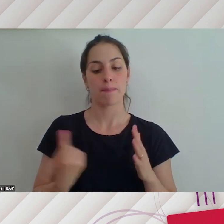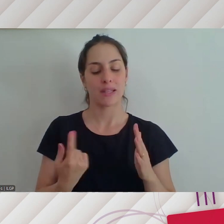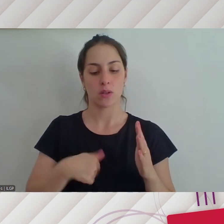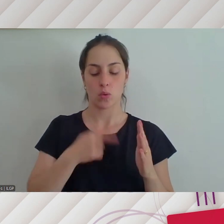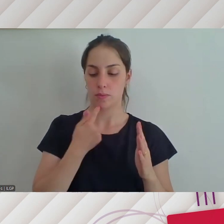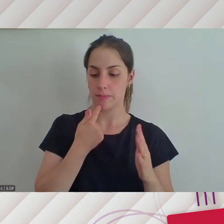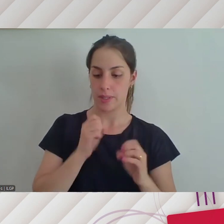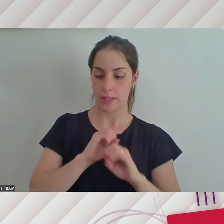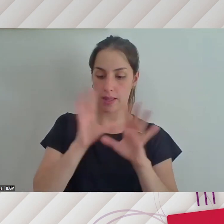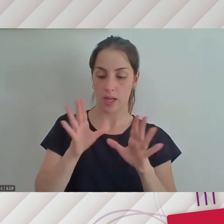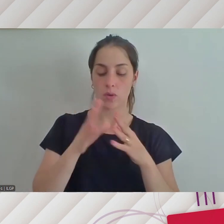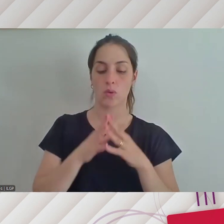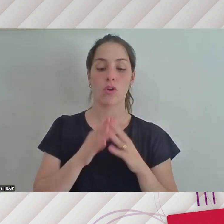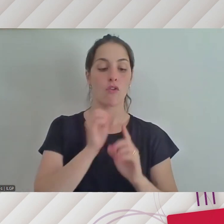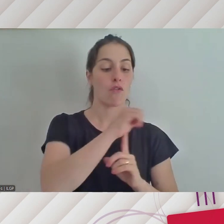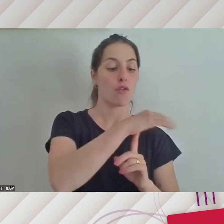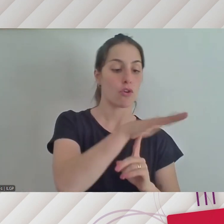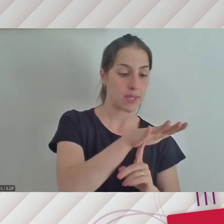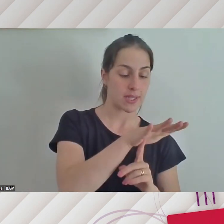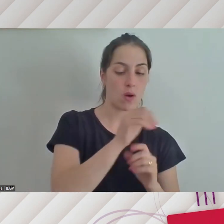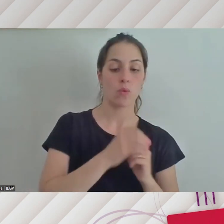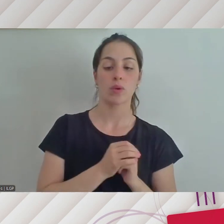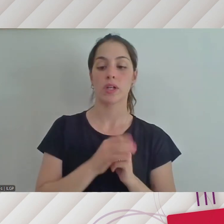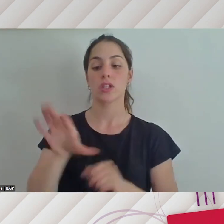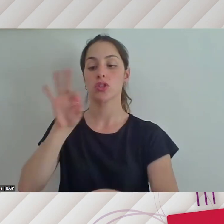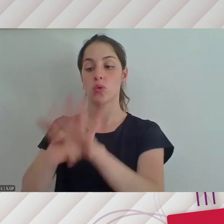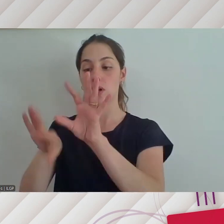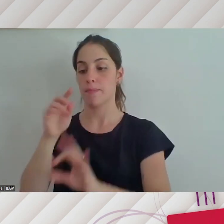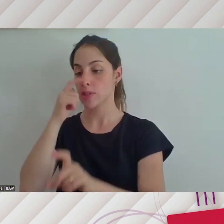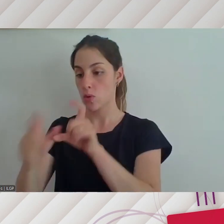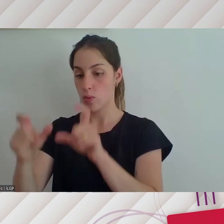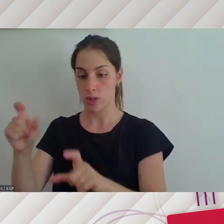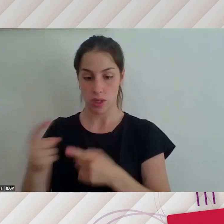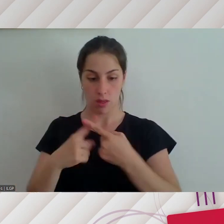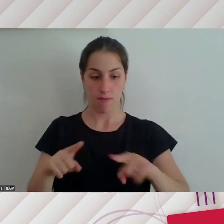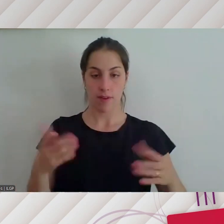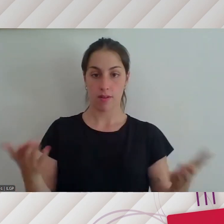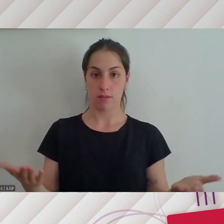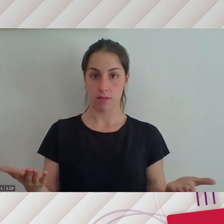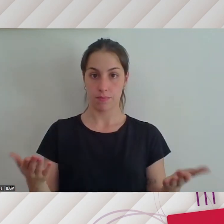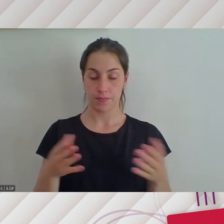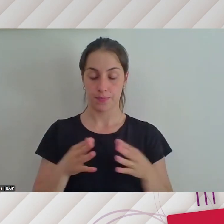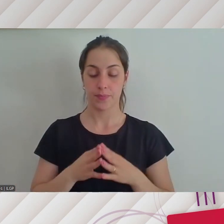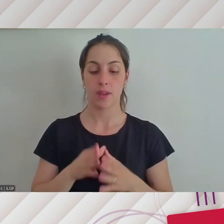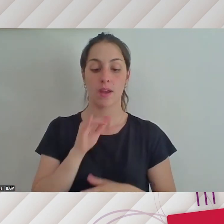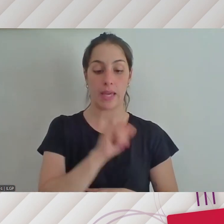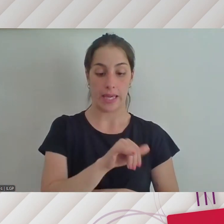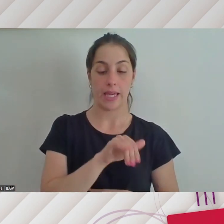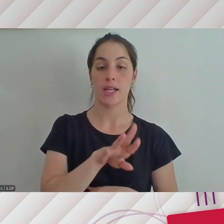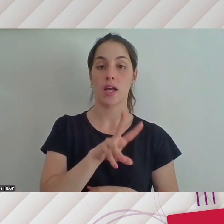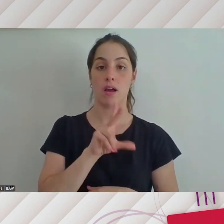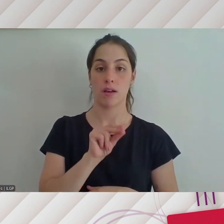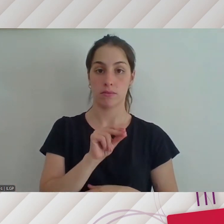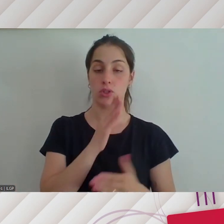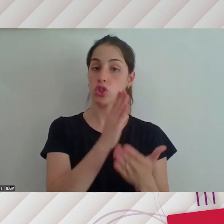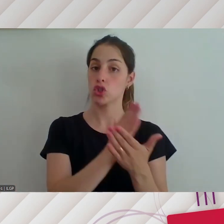diferença entre formação e recrutamento na administração pública. O INA é uma escola de formação